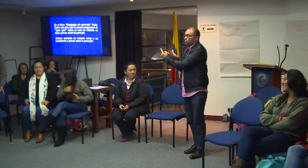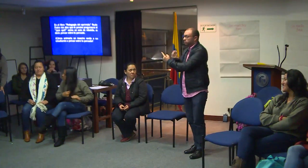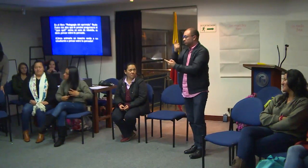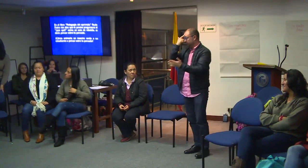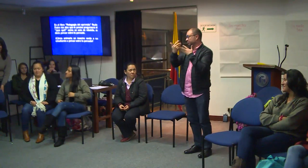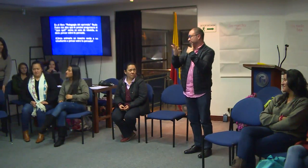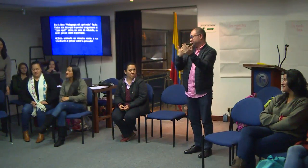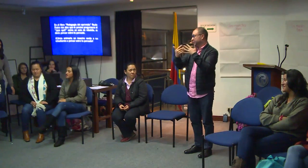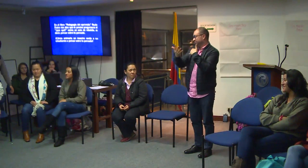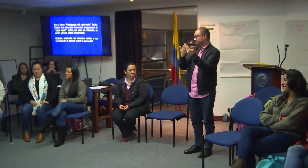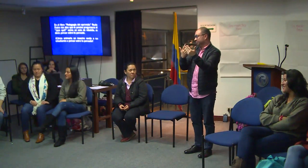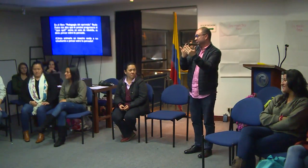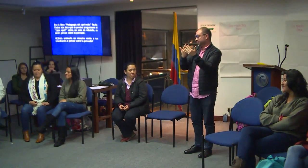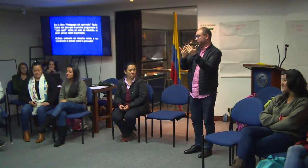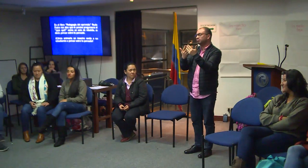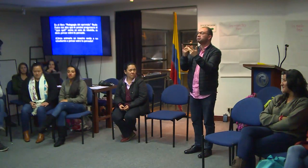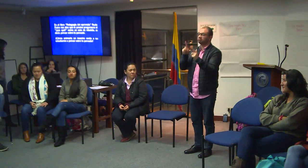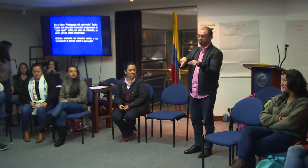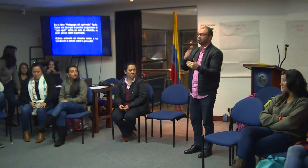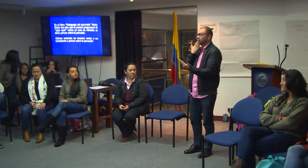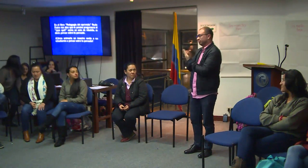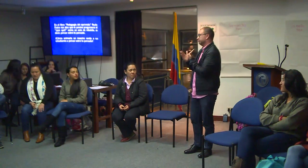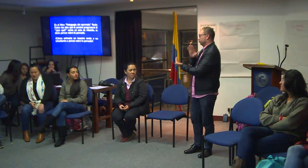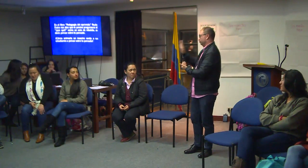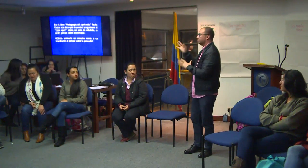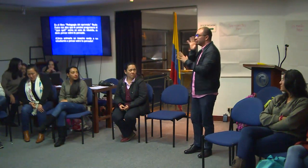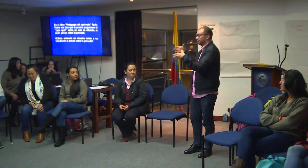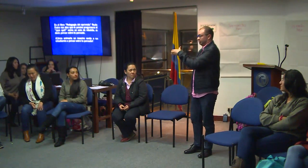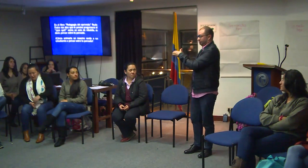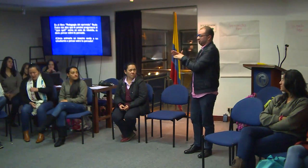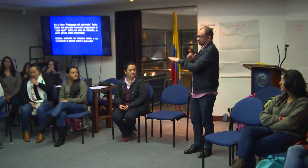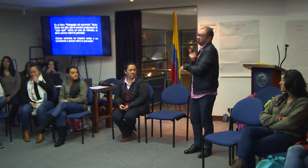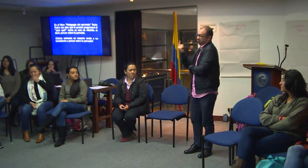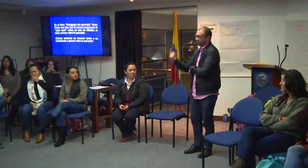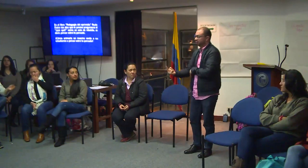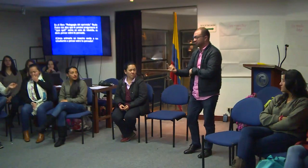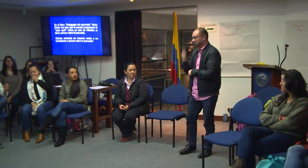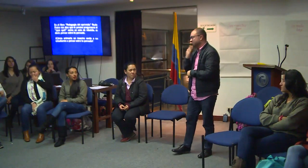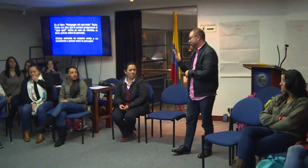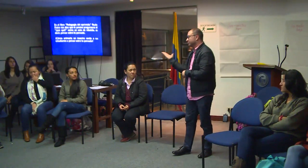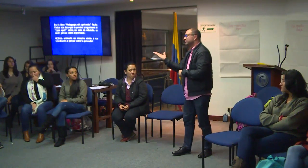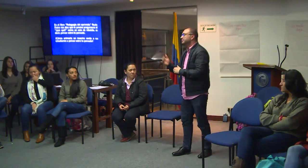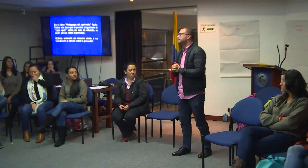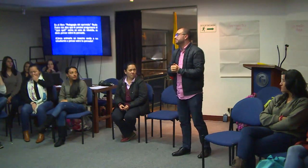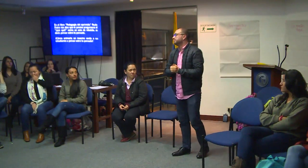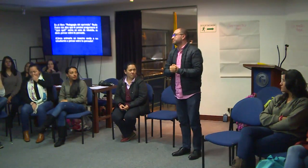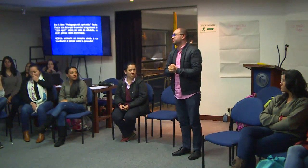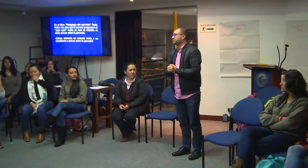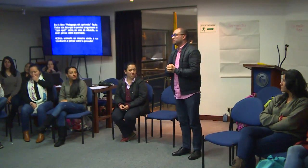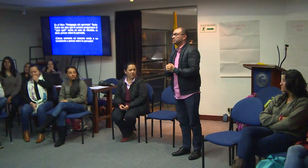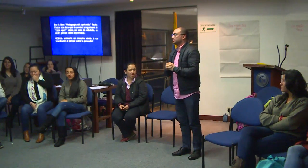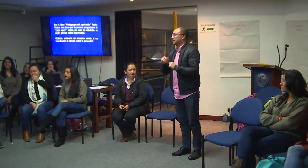Educación Especial, con el proyecto Manos y Pensamiento. Gracias por la invitación aquí al Café en Letras, muchas